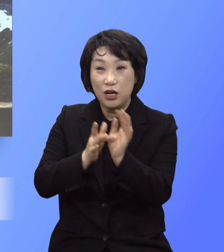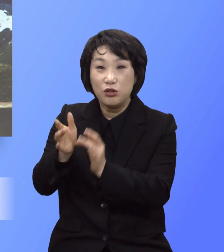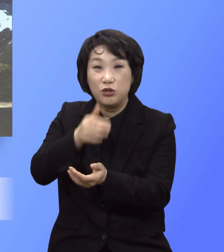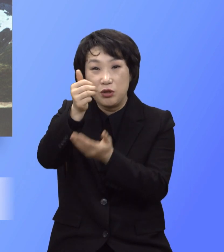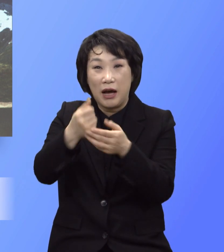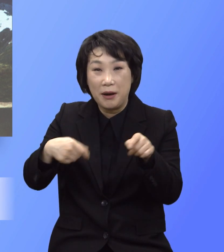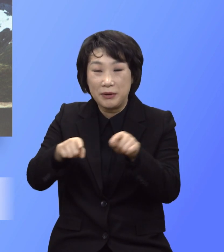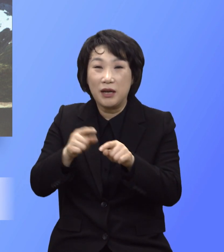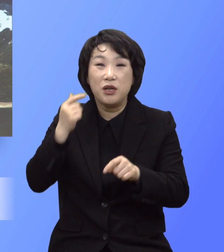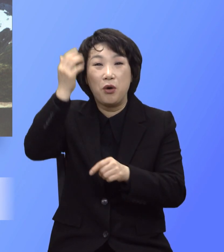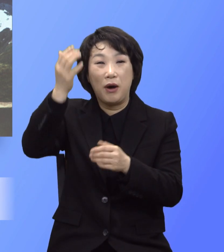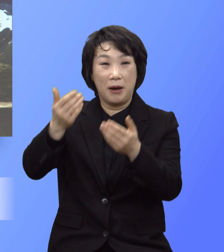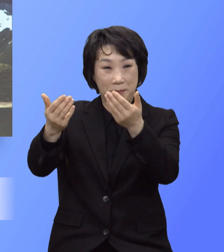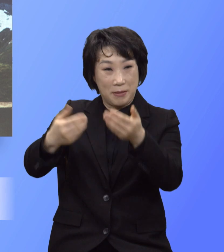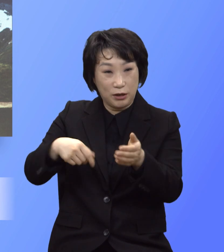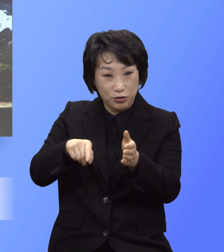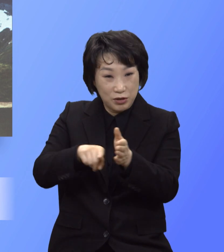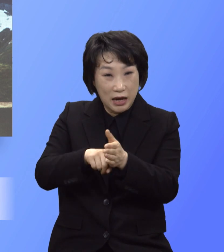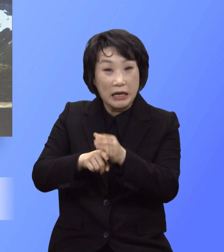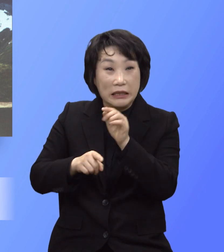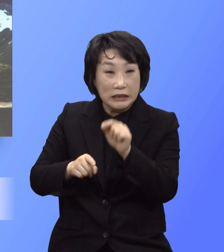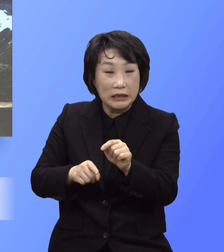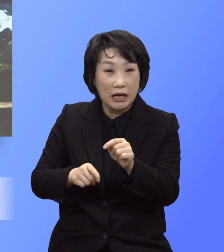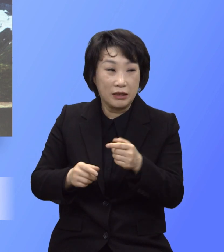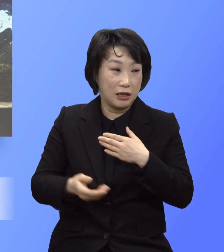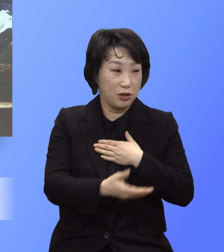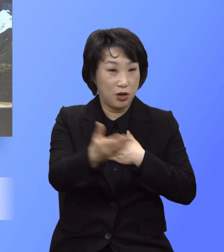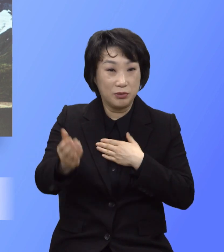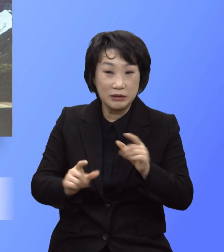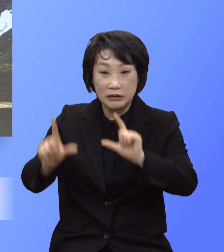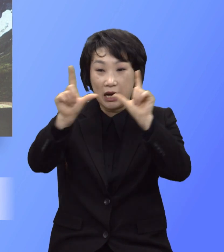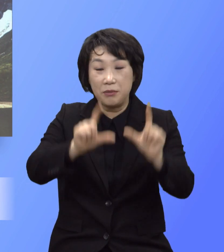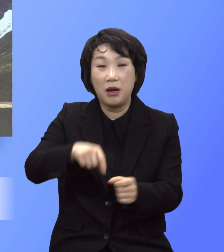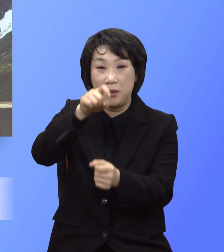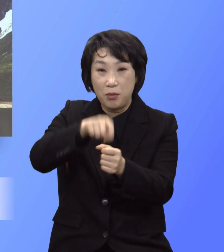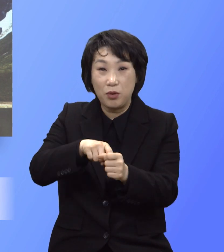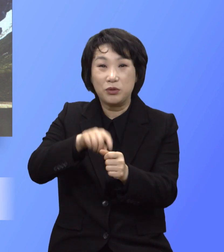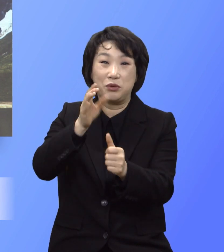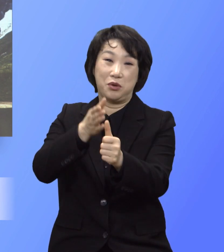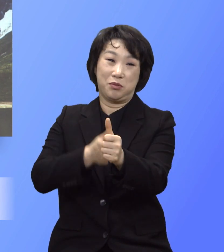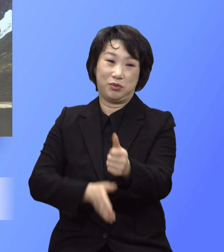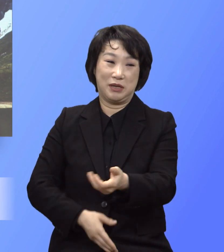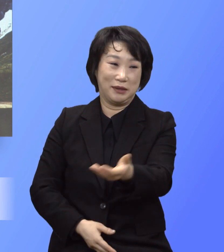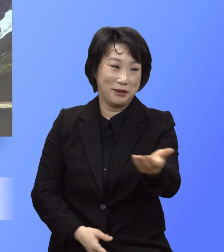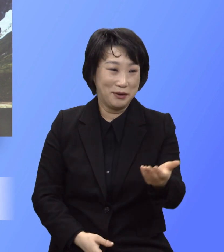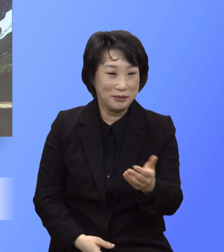함께하는 영광을 얻으려는 것이 여러분의 삶의 목적이 된다면